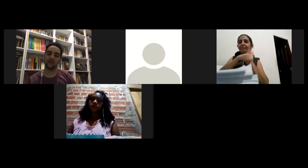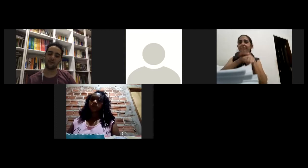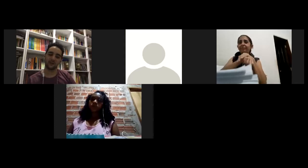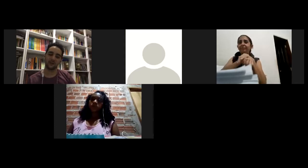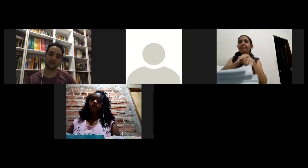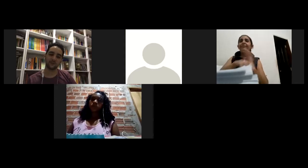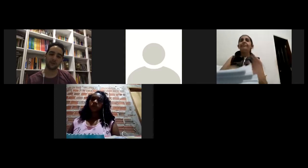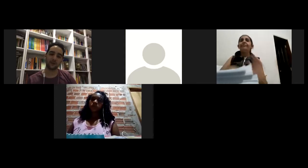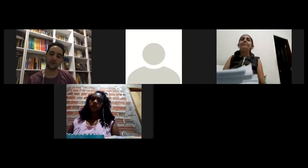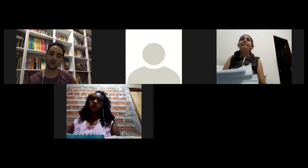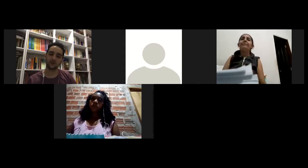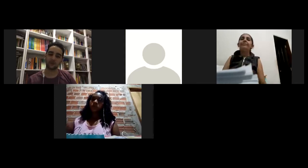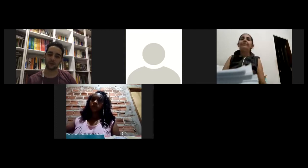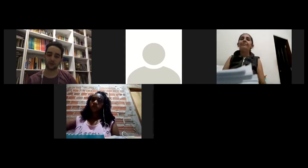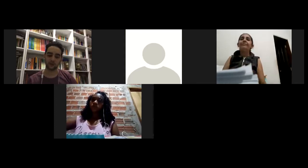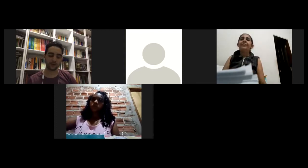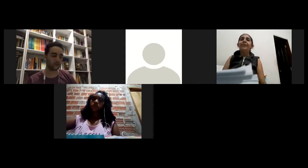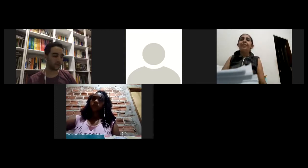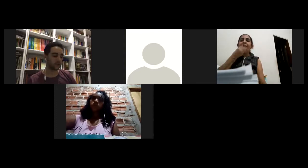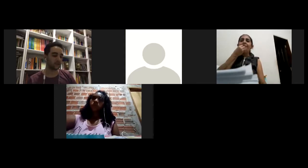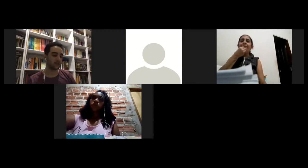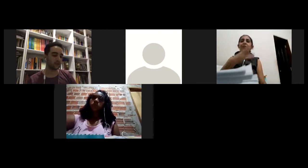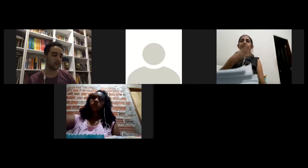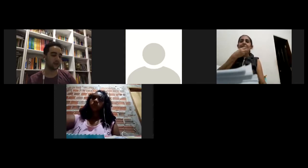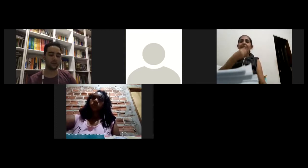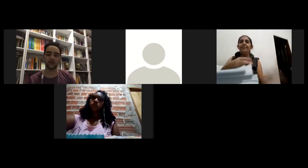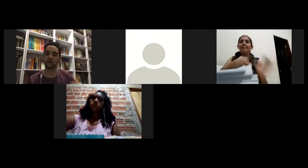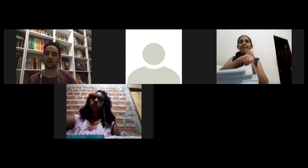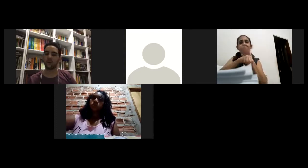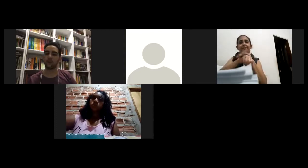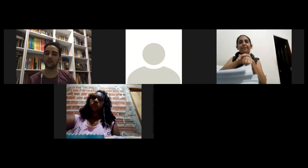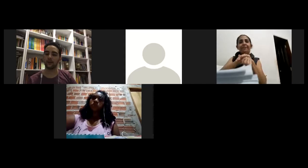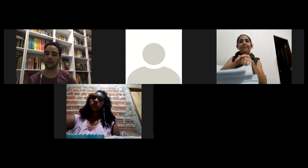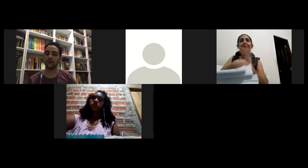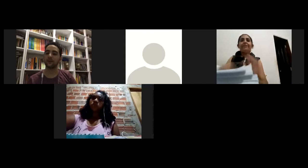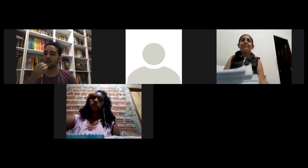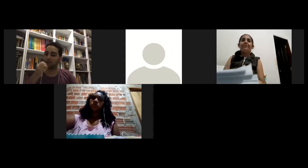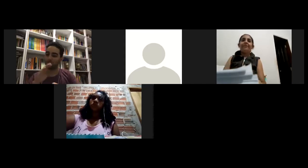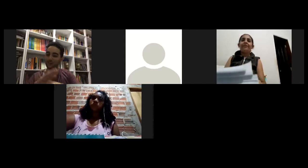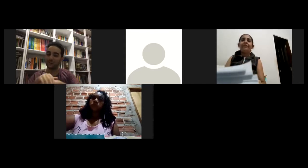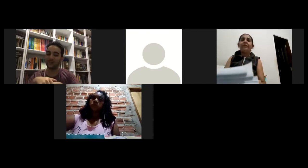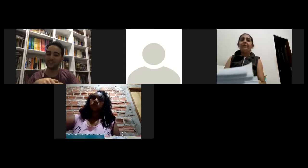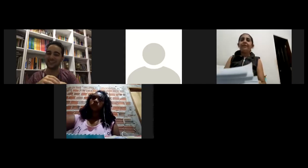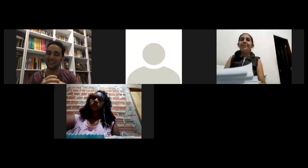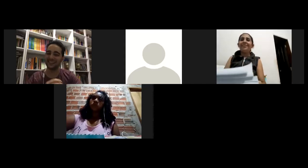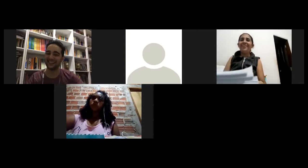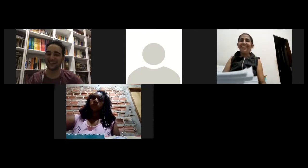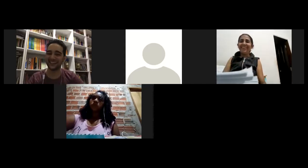pequena revisão do que a gente viu na terça-feira. Só para, não revisão, só relembrar. Boa